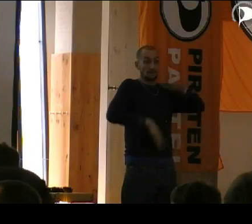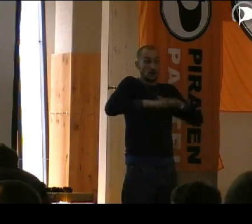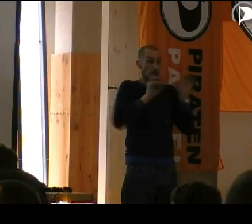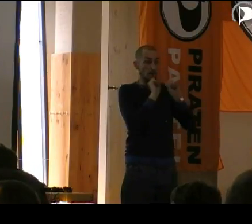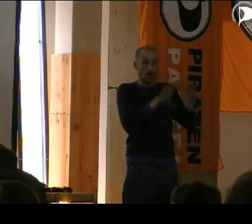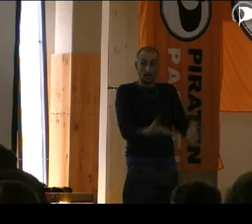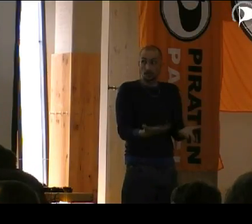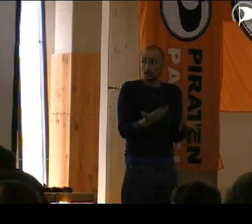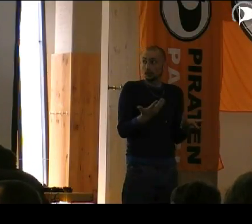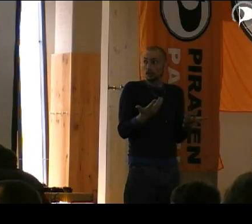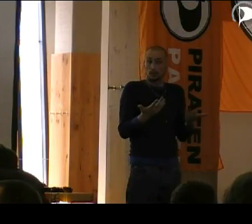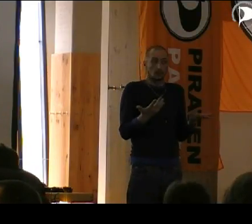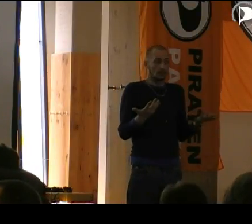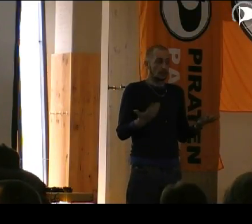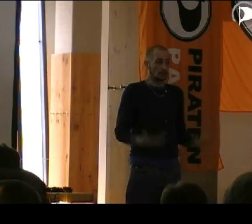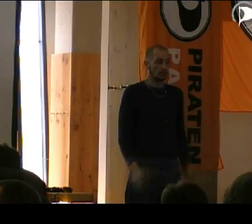haben